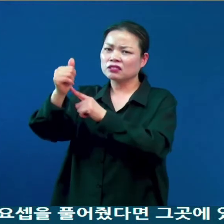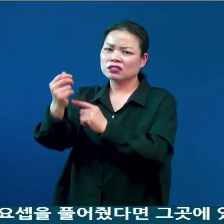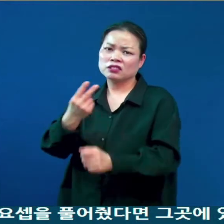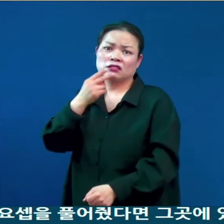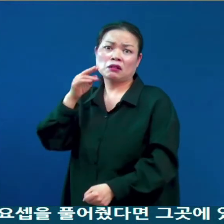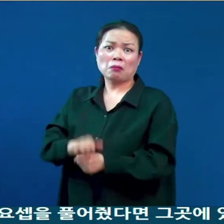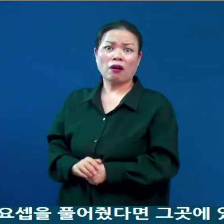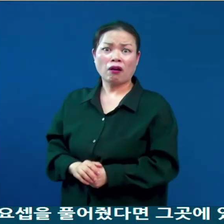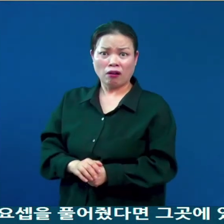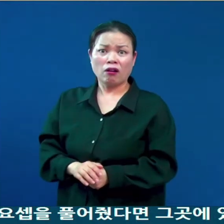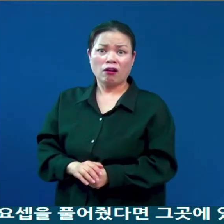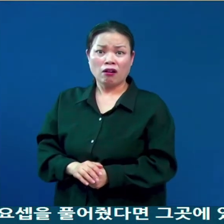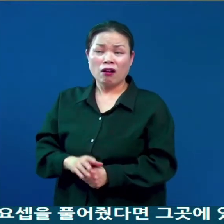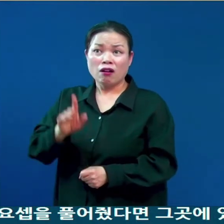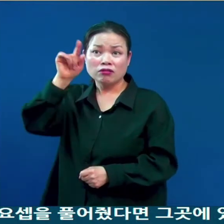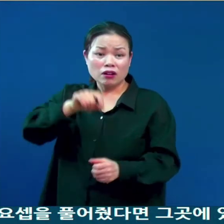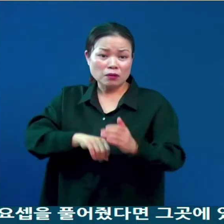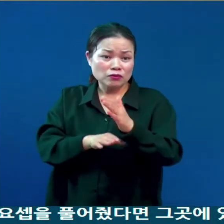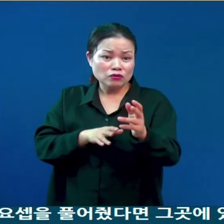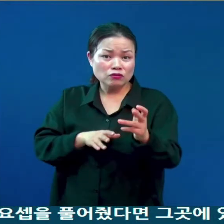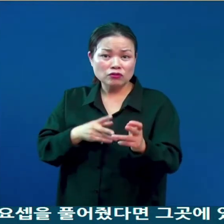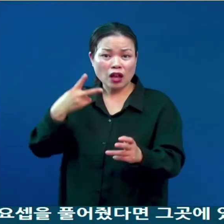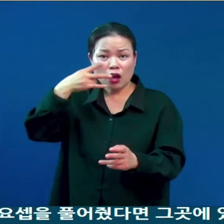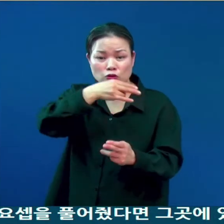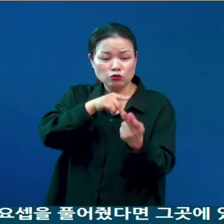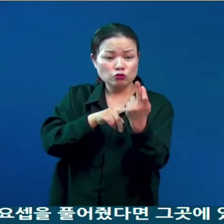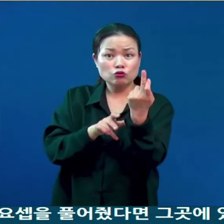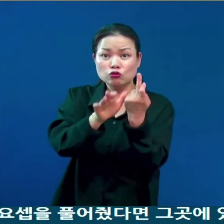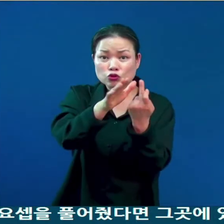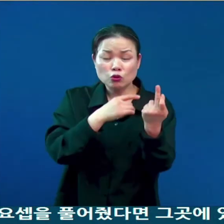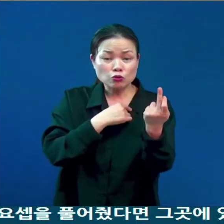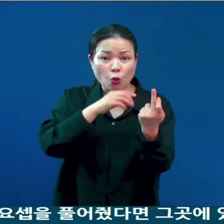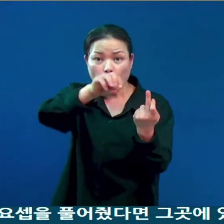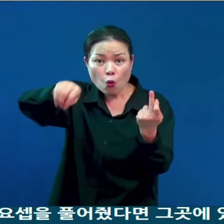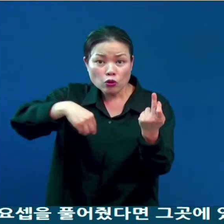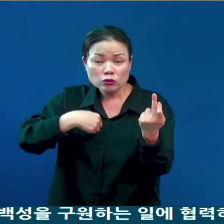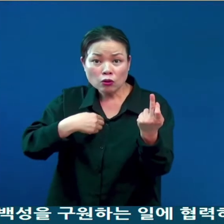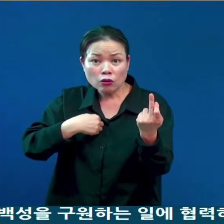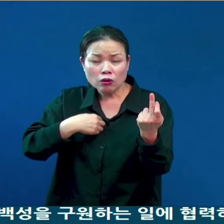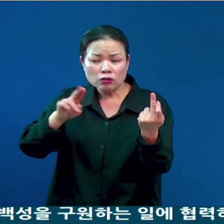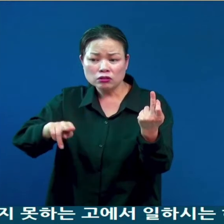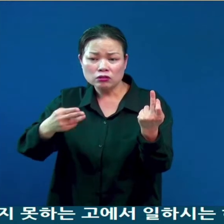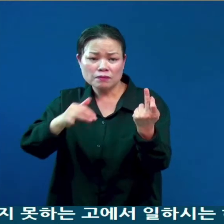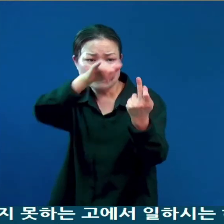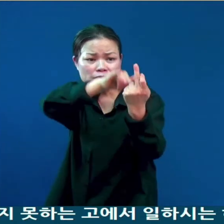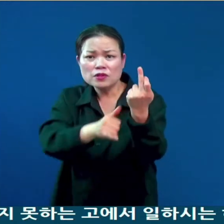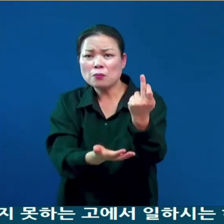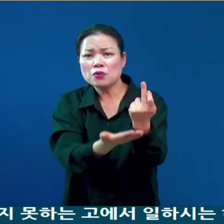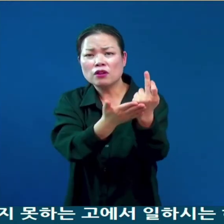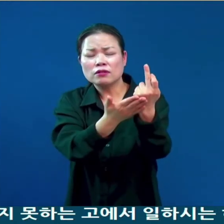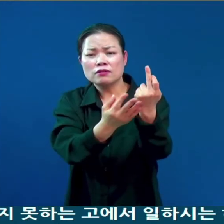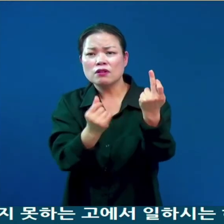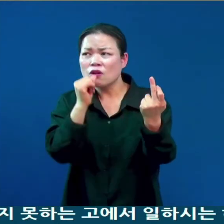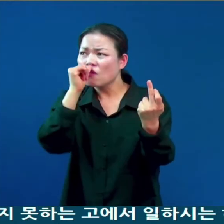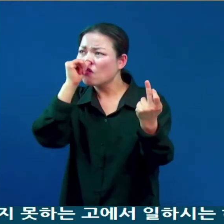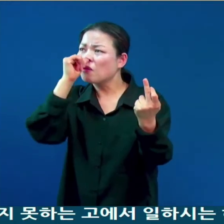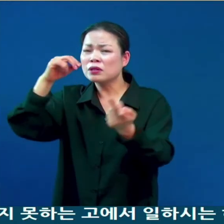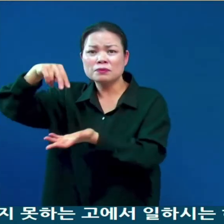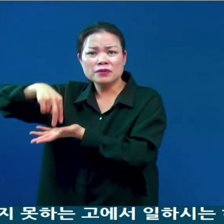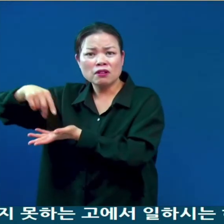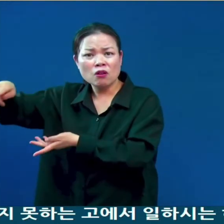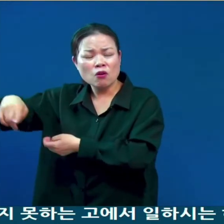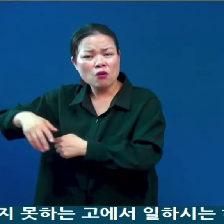기절초풍할 노릇이었죠. 내일 아침에 죽이고 싶었는데 그 죽일 사람은 오히려 자기가 이렇게 섬겨야 되는 모습들.